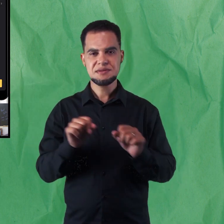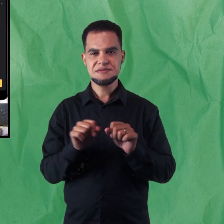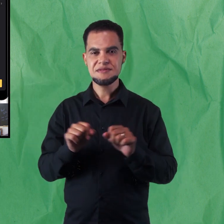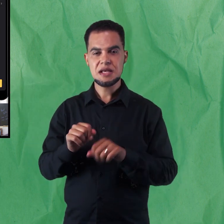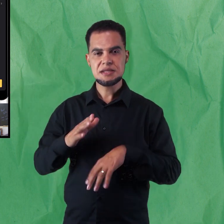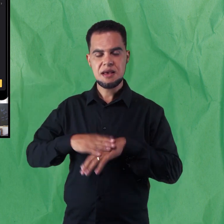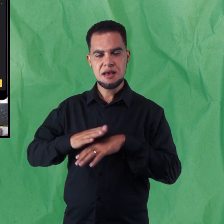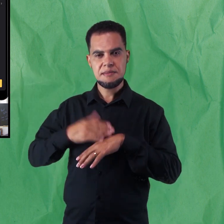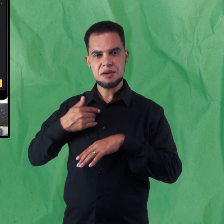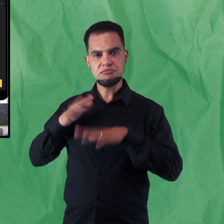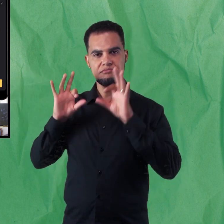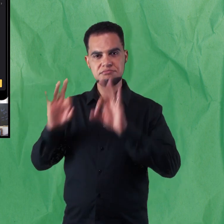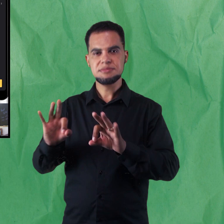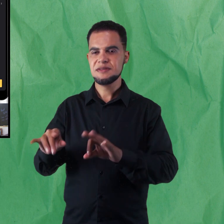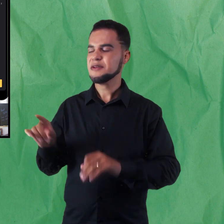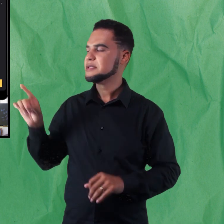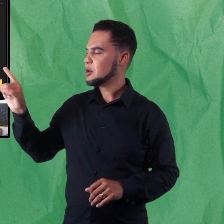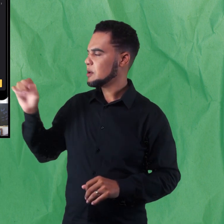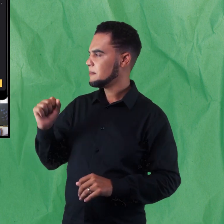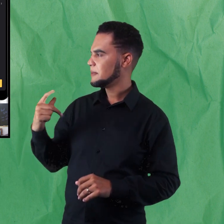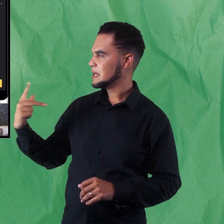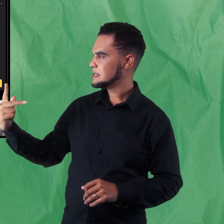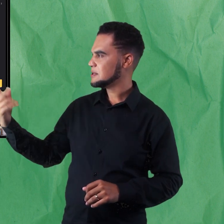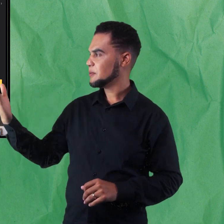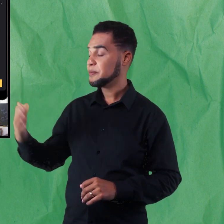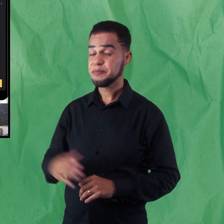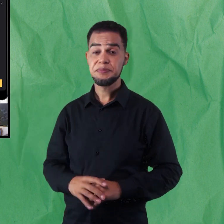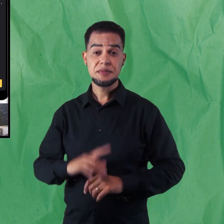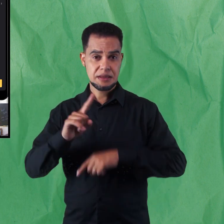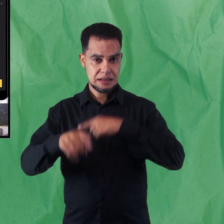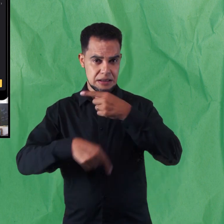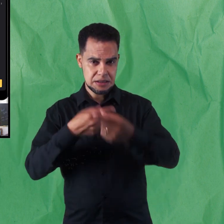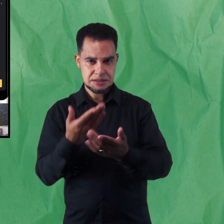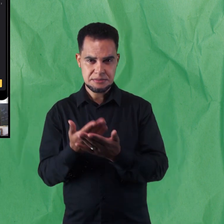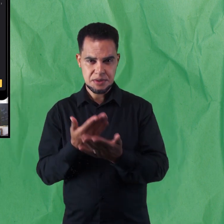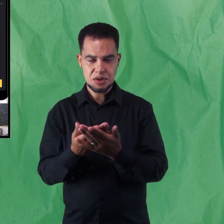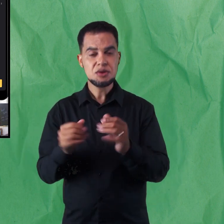a minha autenticação aqui na aplicação. Na próxima